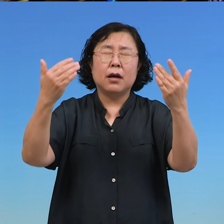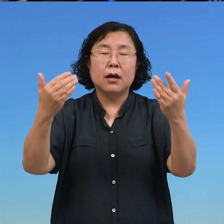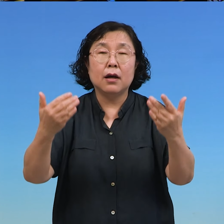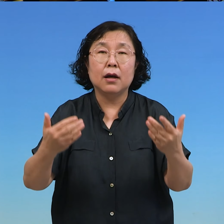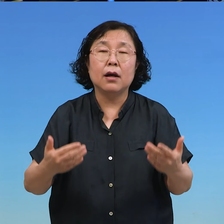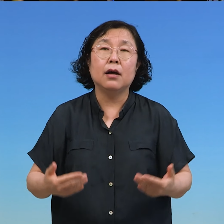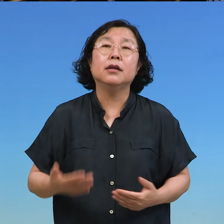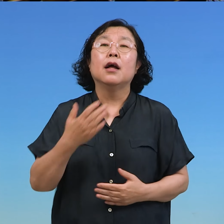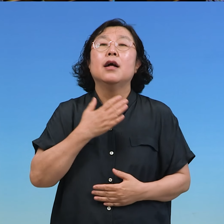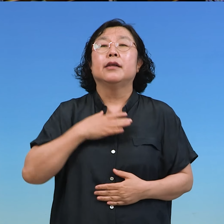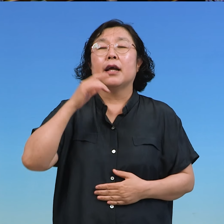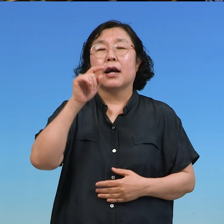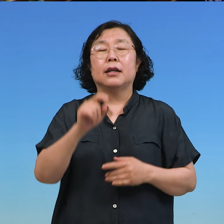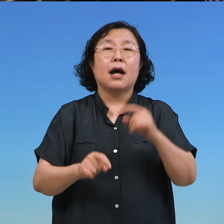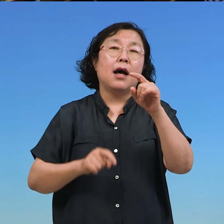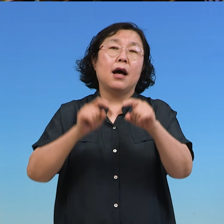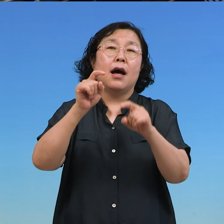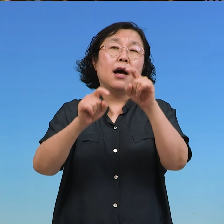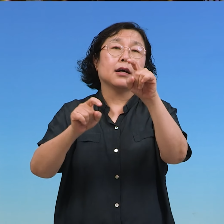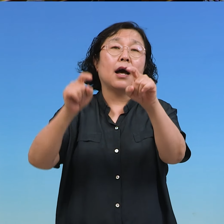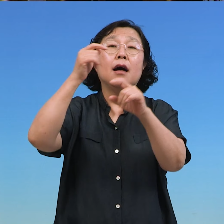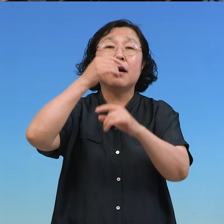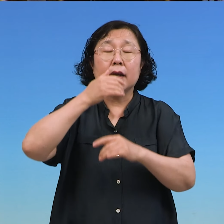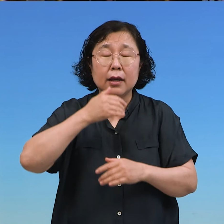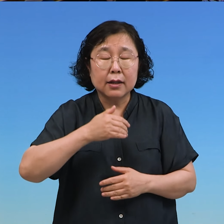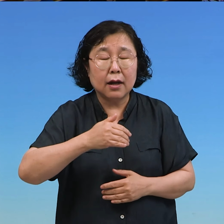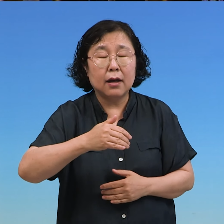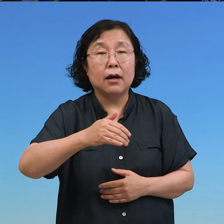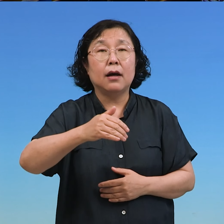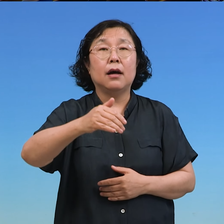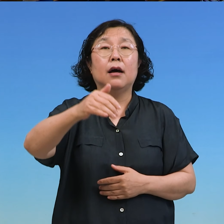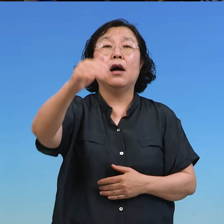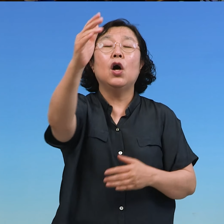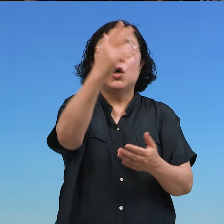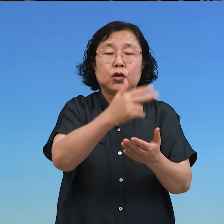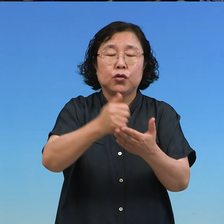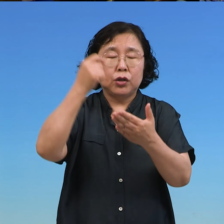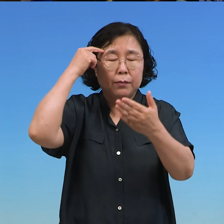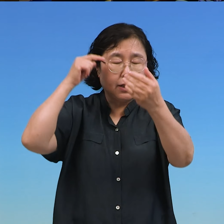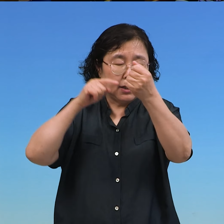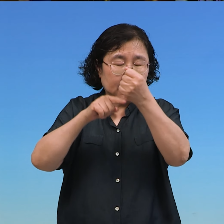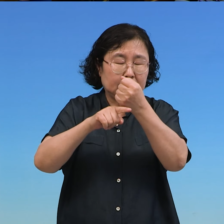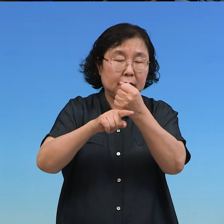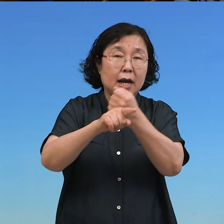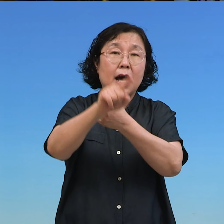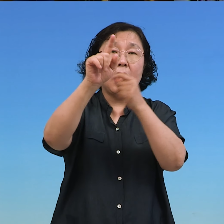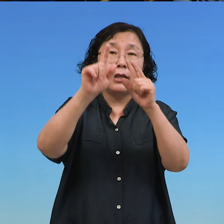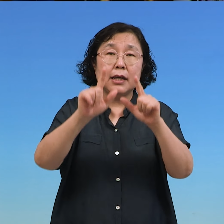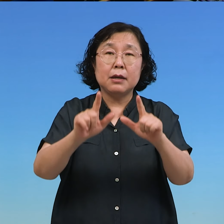내가 나아가리다 내가 나아가리다 주님 뜻이 아니면